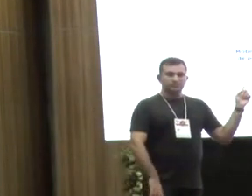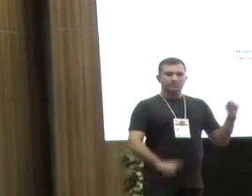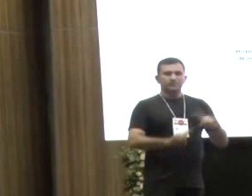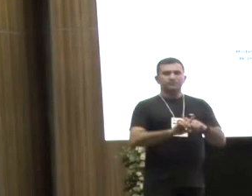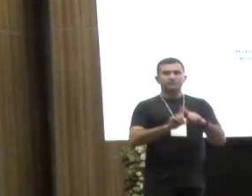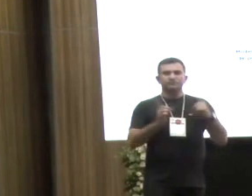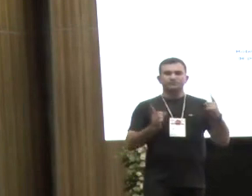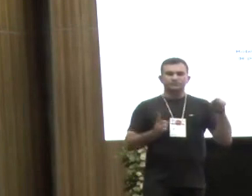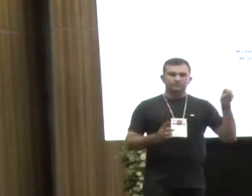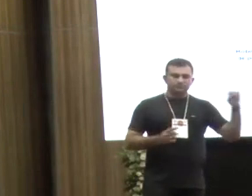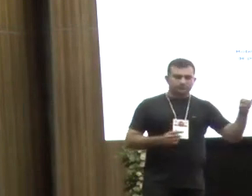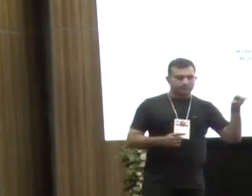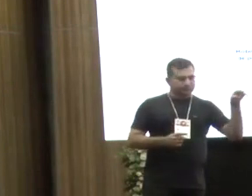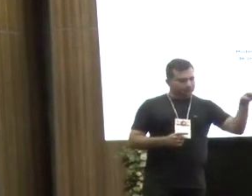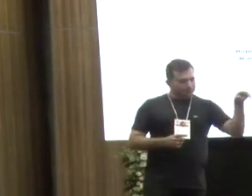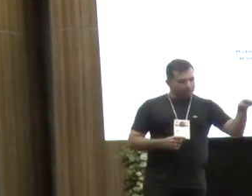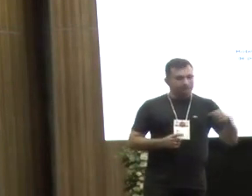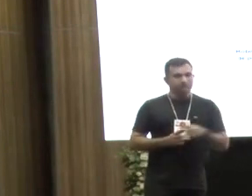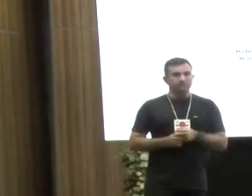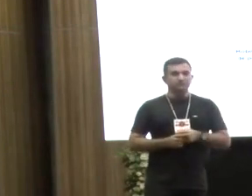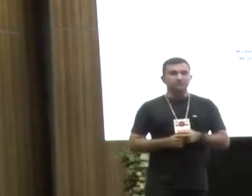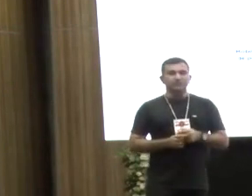tem resiliência?